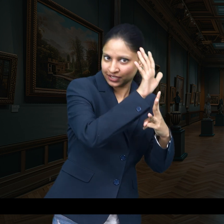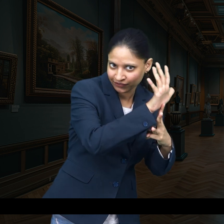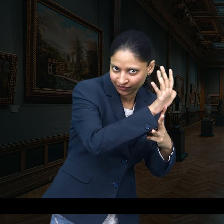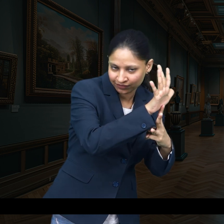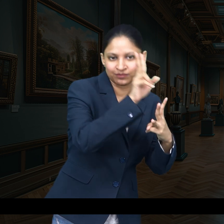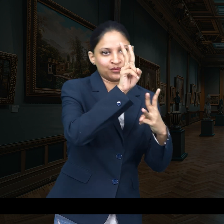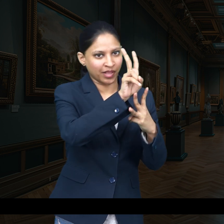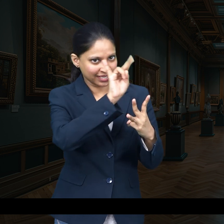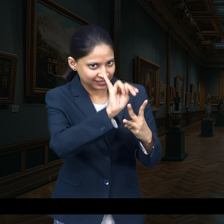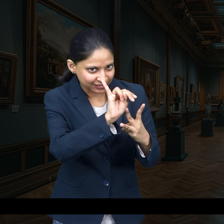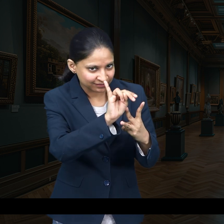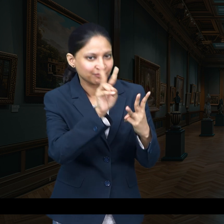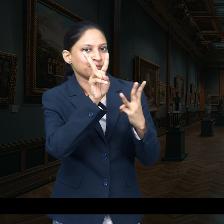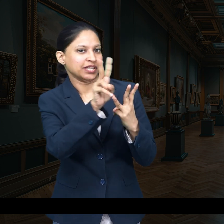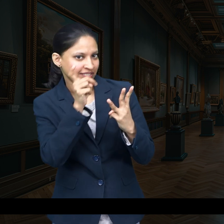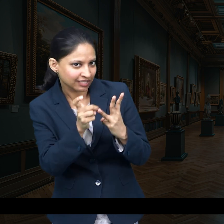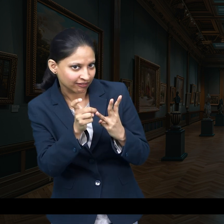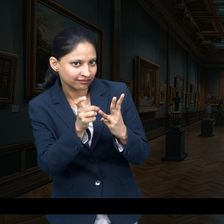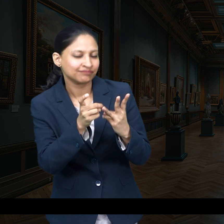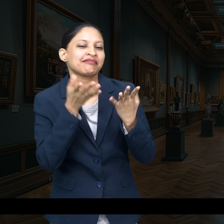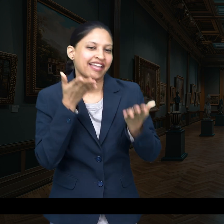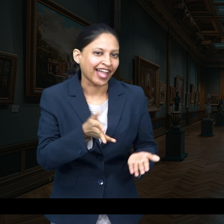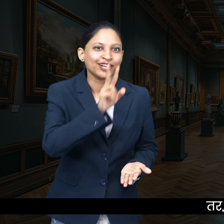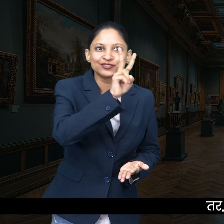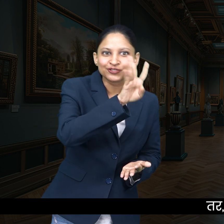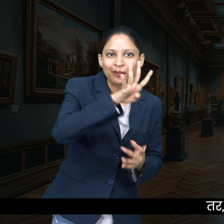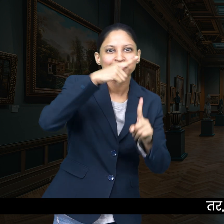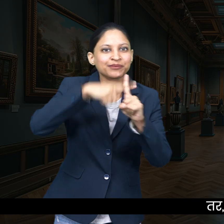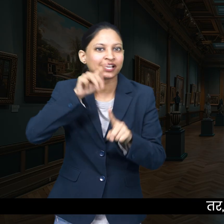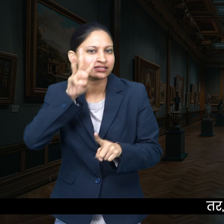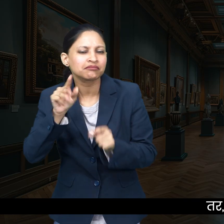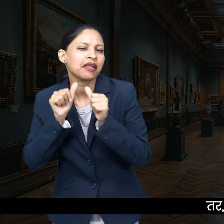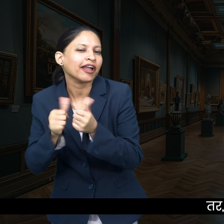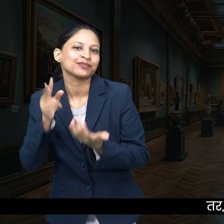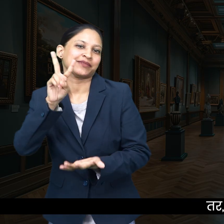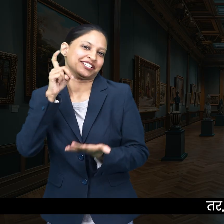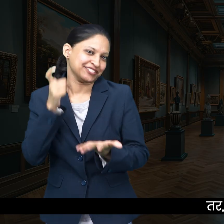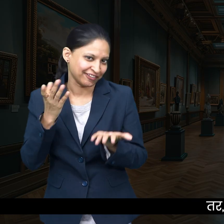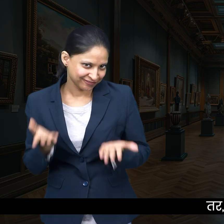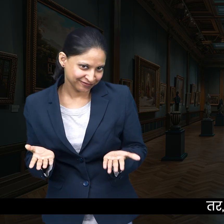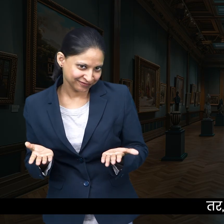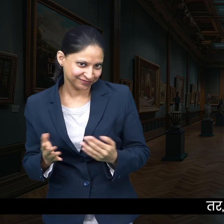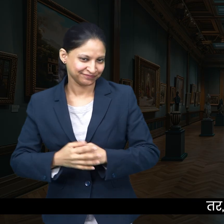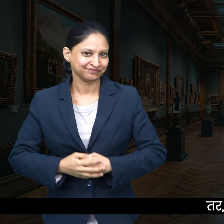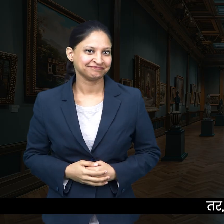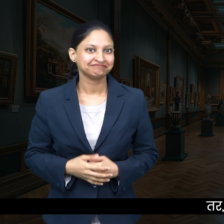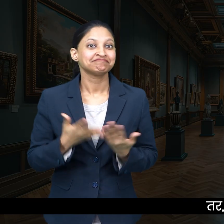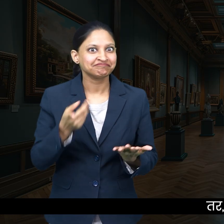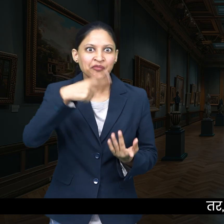25, 26, 27. तर 24 अधिक 3